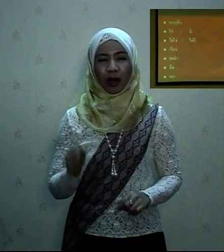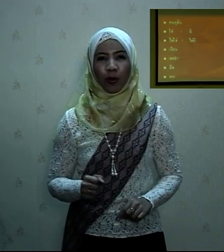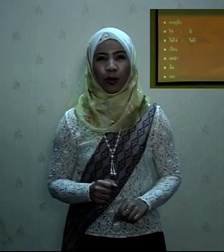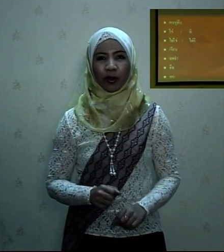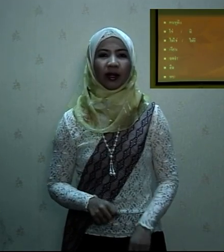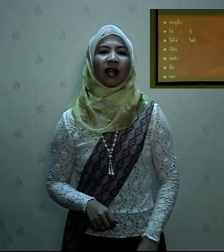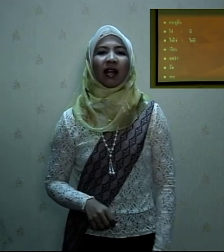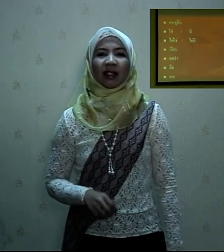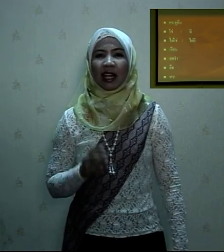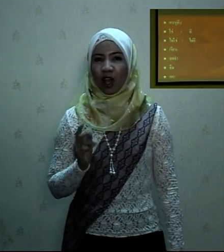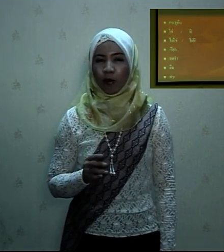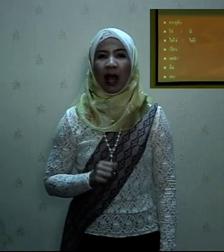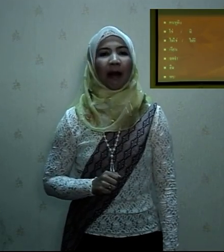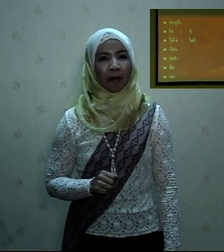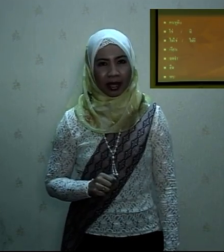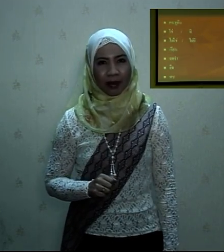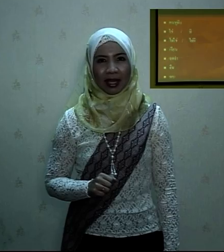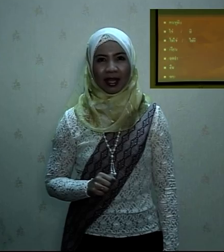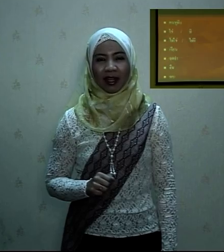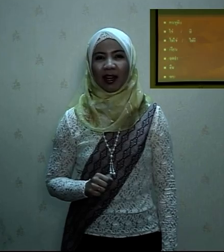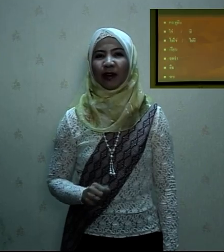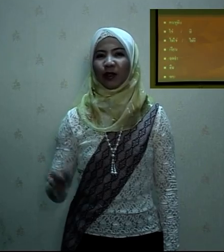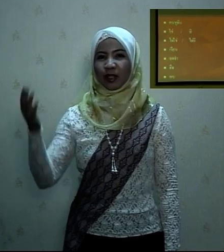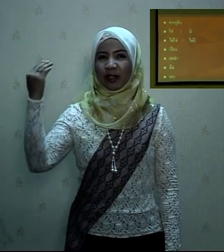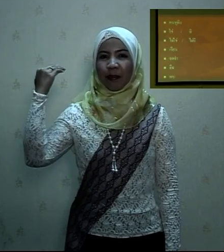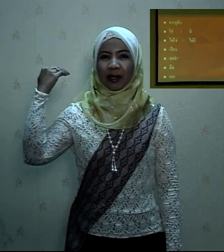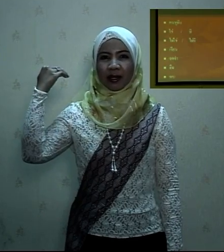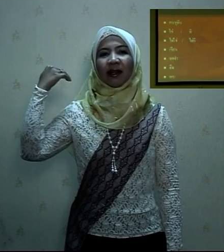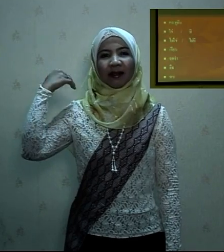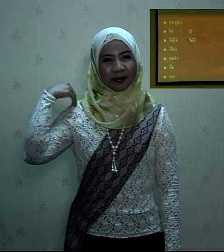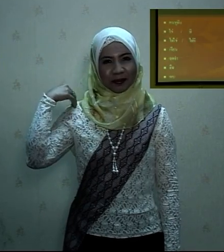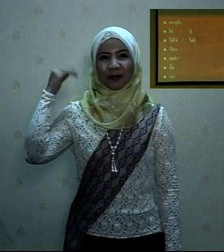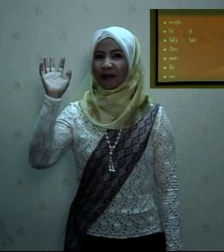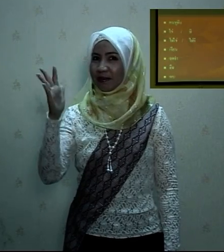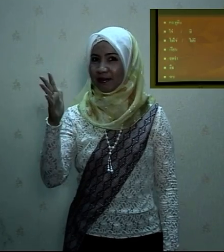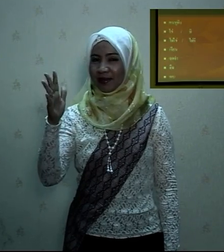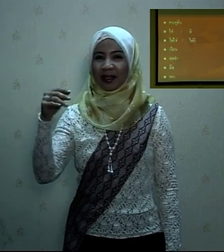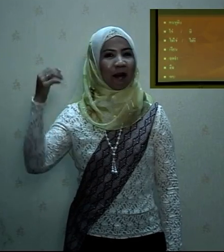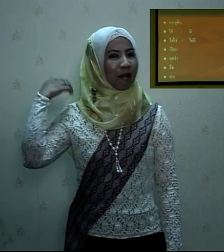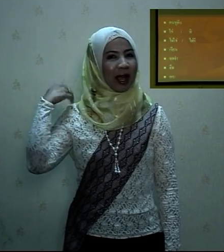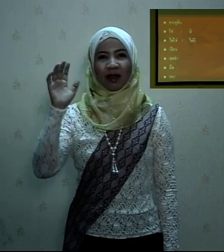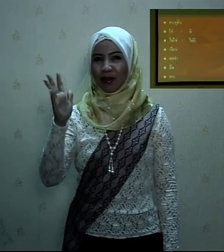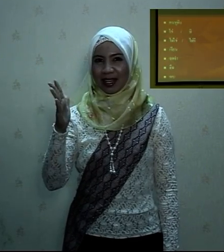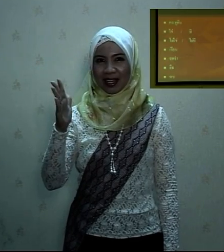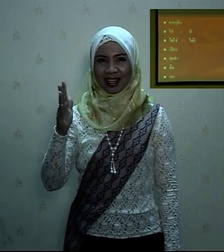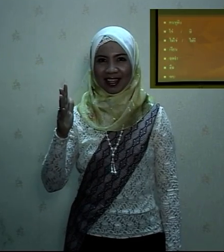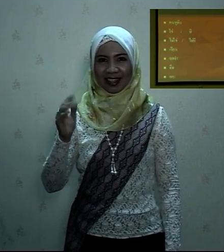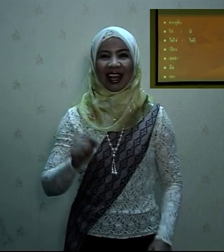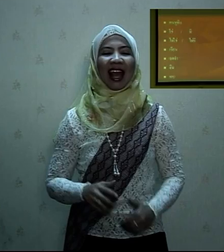พูดถ้าตอบว่าไม่มีเราจะต้องทำมือไม่มีนะคะ